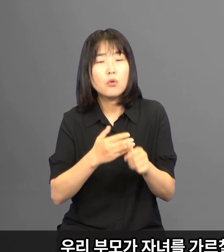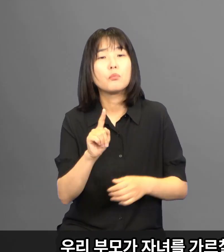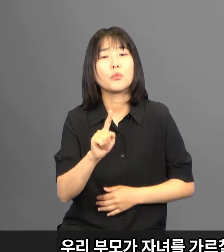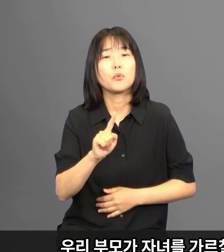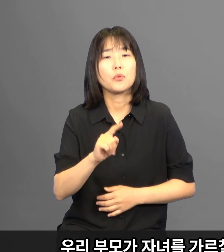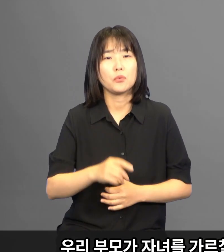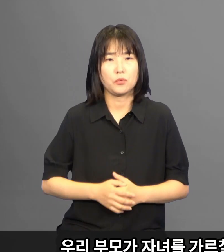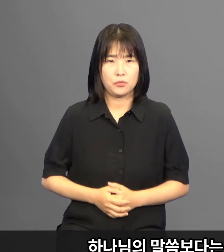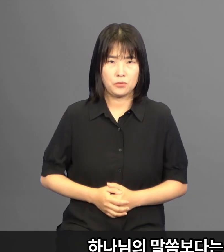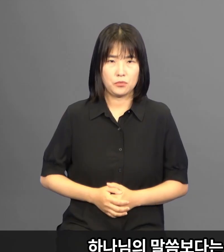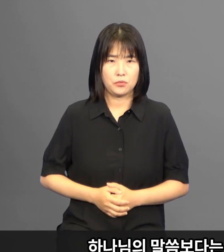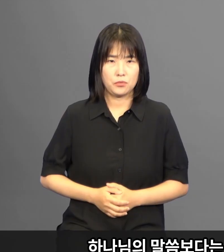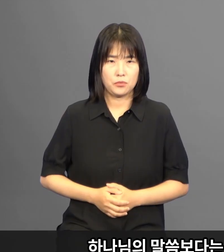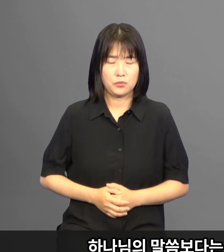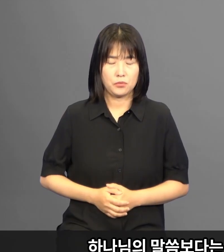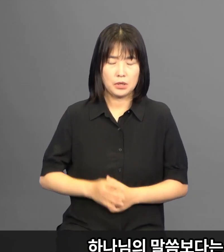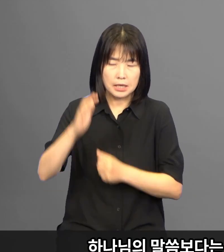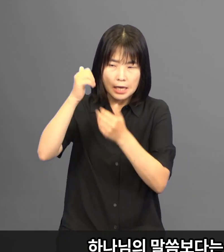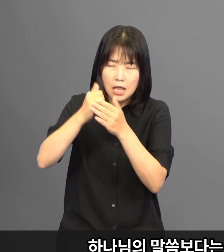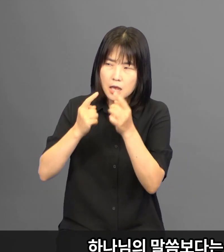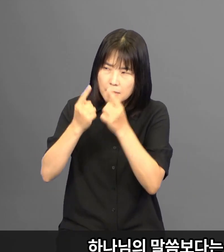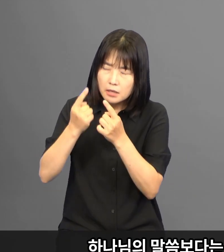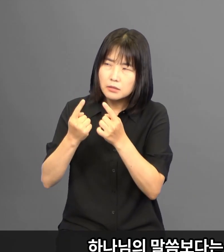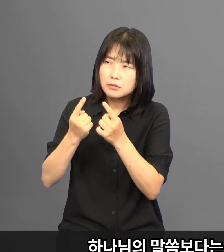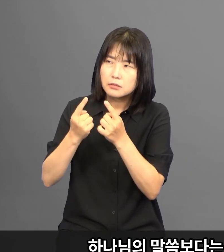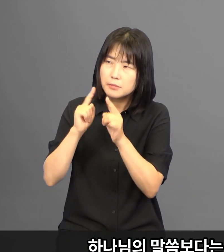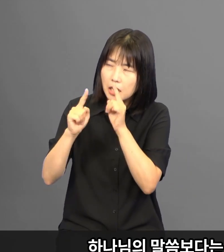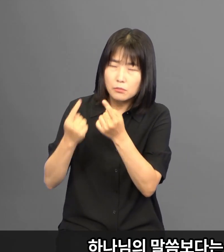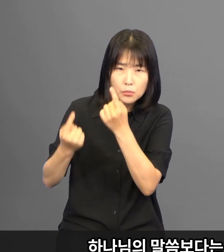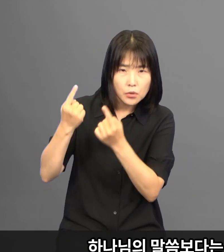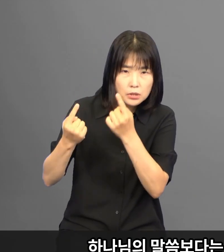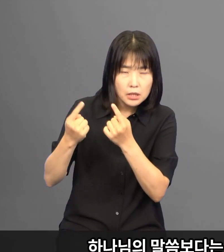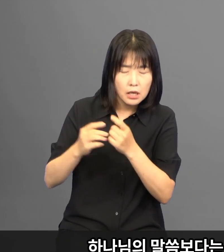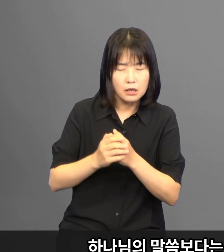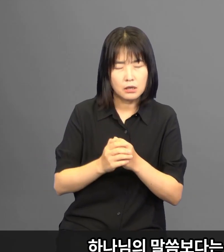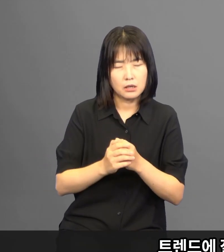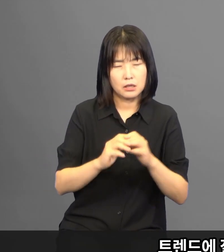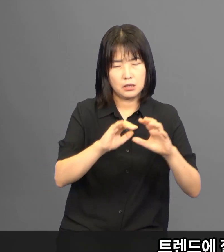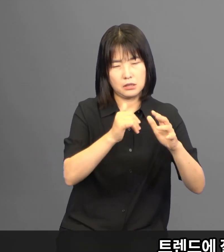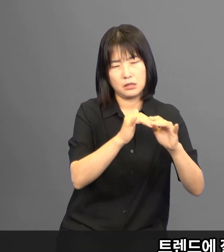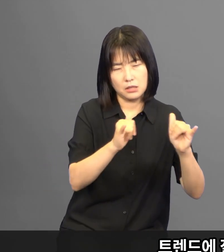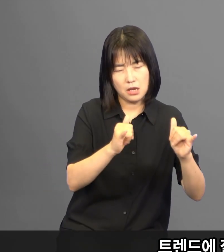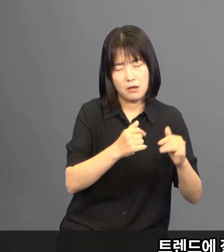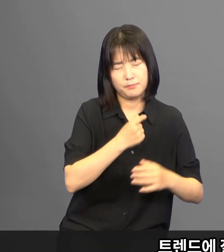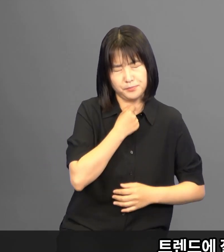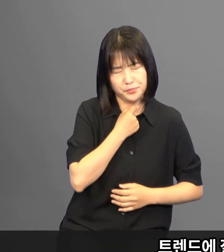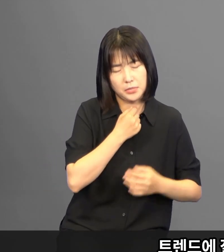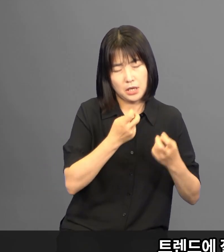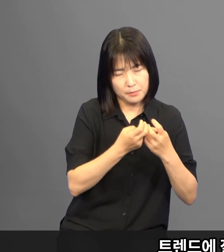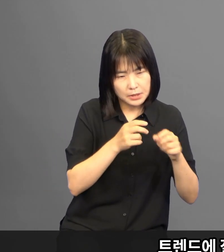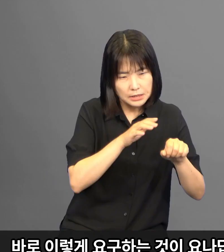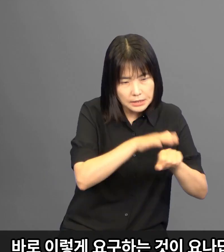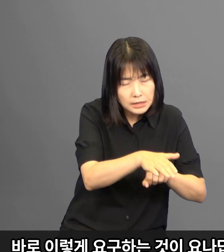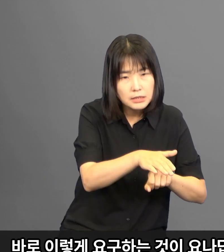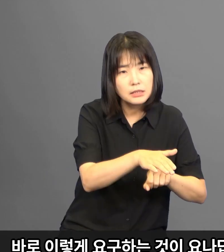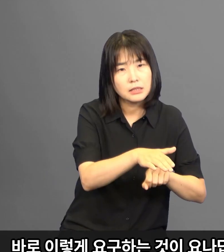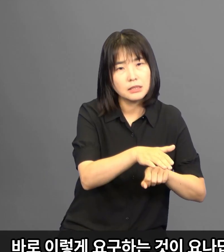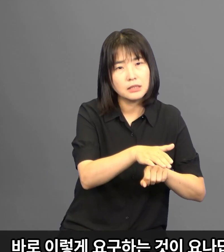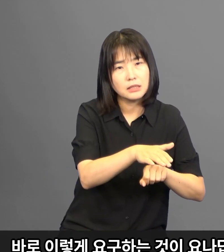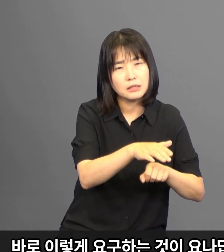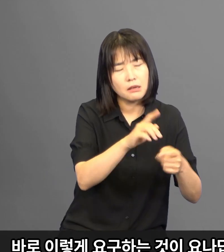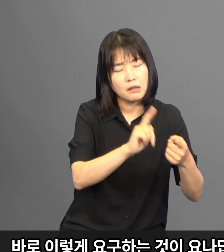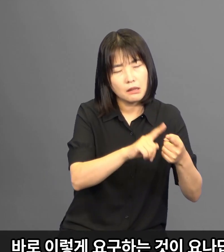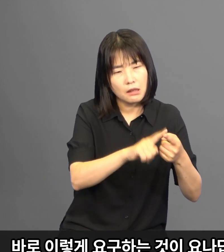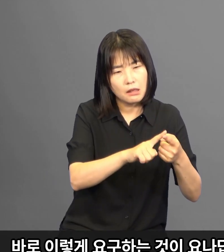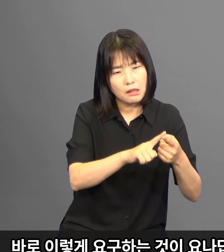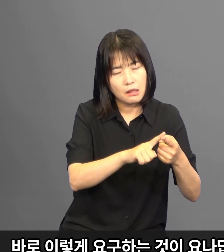때가 있는 거예요. 하나님의 말씀보다는 세상이, 대중이 원하는 방식, 트렌드에 잘 맞춰서 가는 것, 바로 이렇게